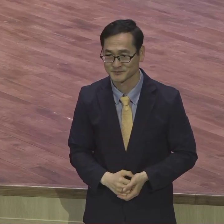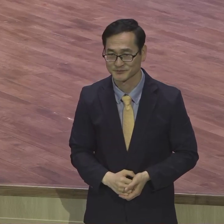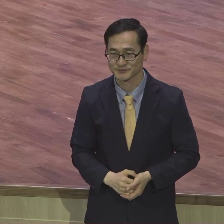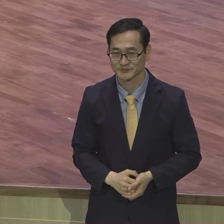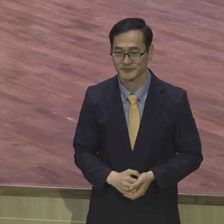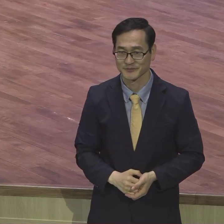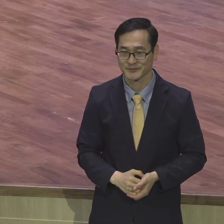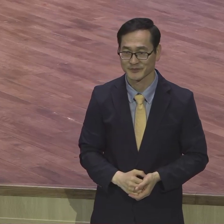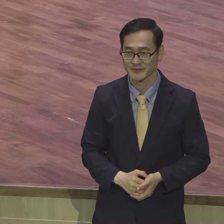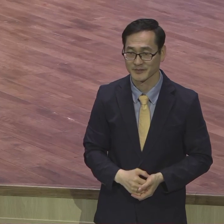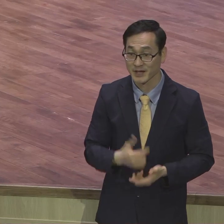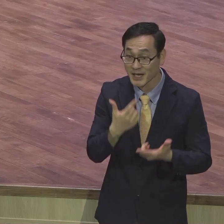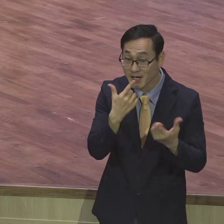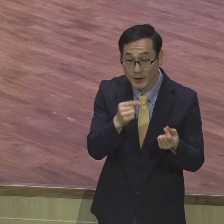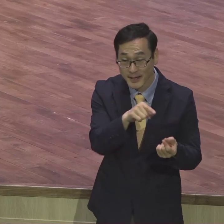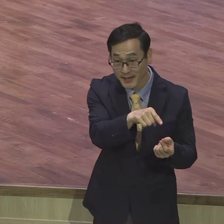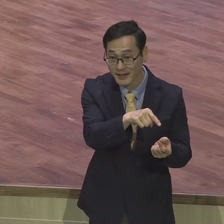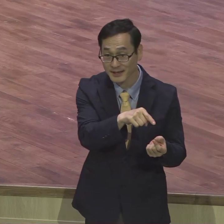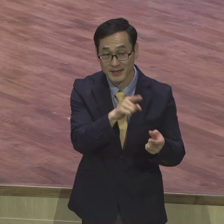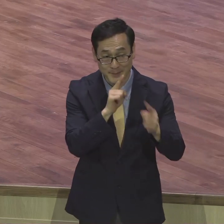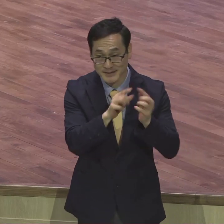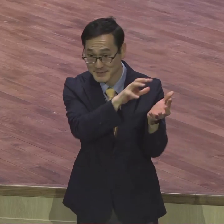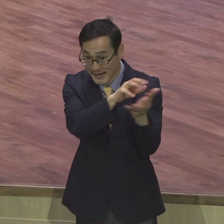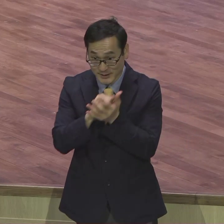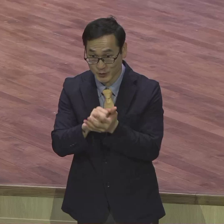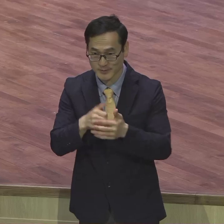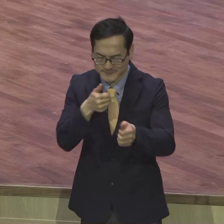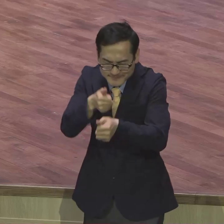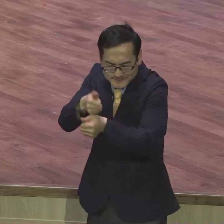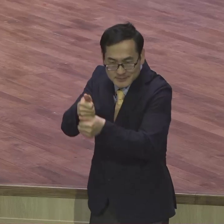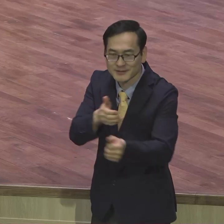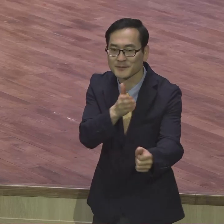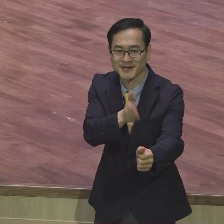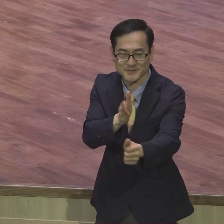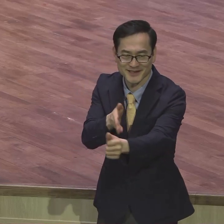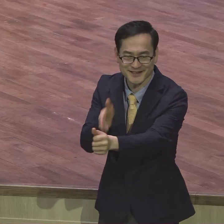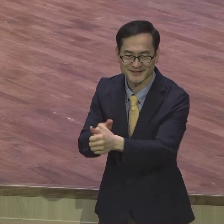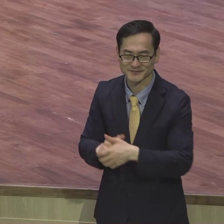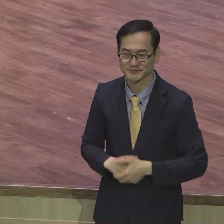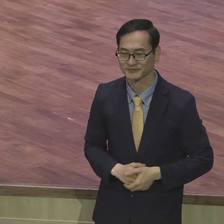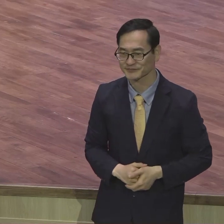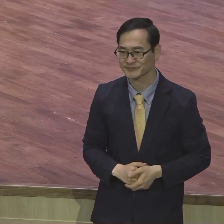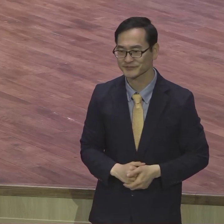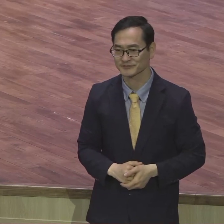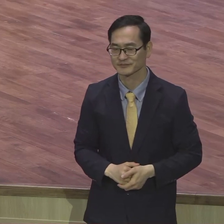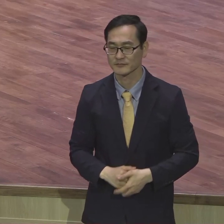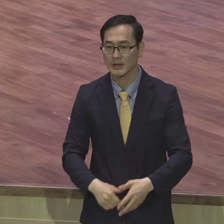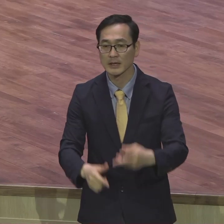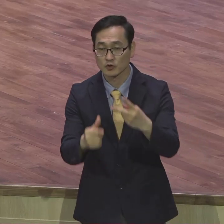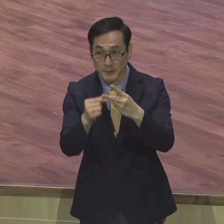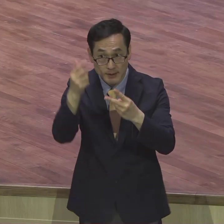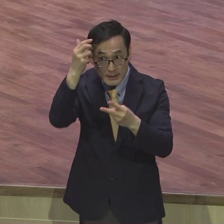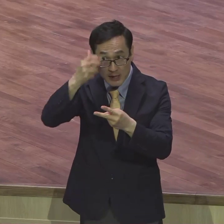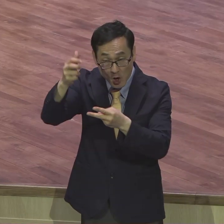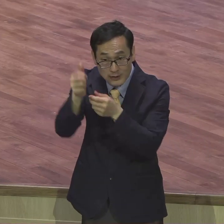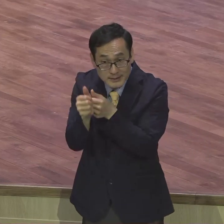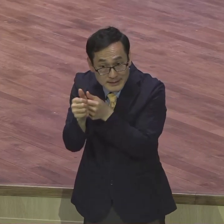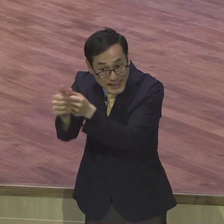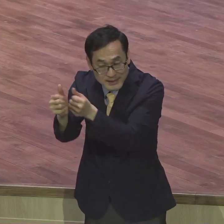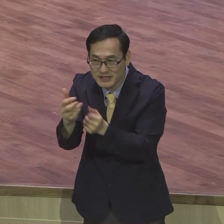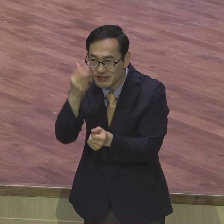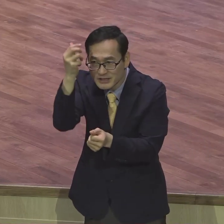무한 도전하는 여운견 저승도 되기를 제모로 축복합니다. 두번째로 영을 따르는 성령의 사람입니다.